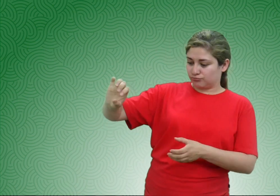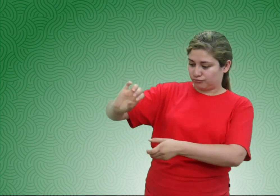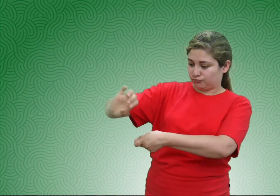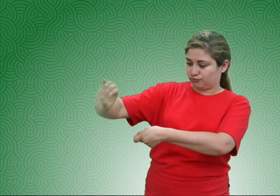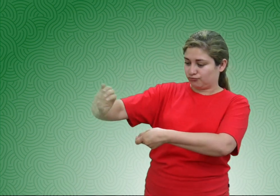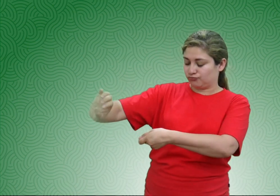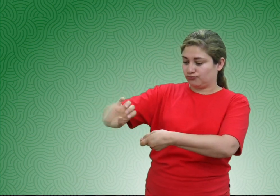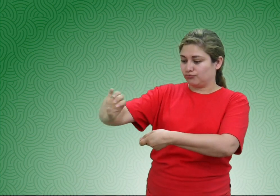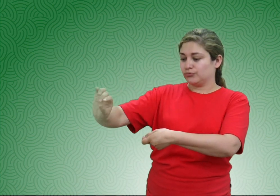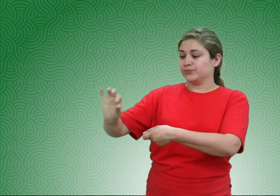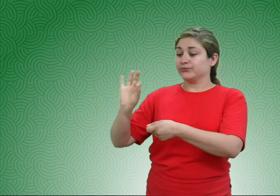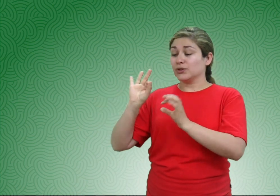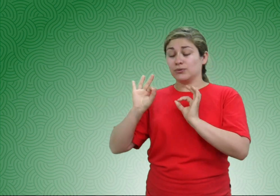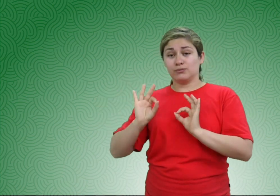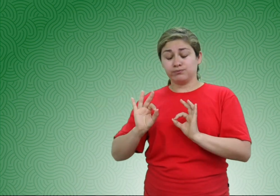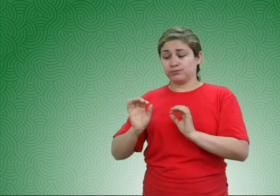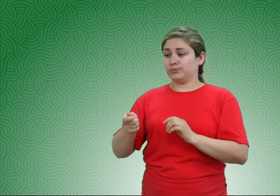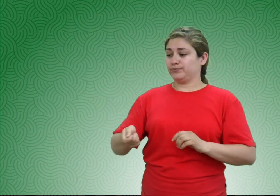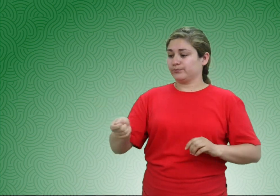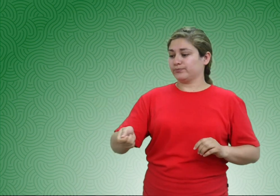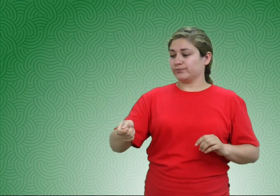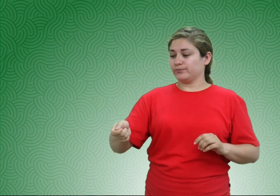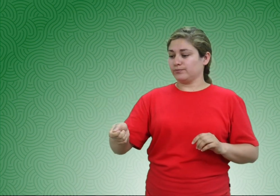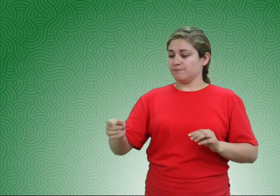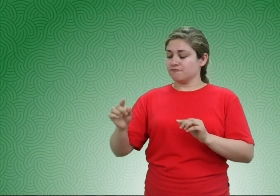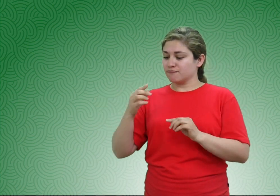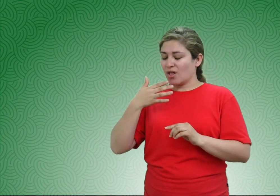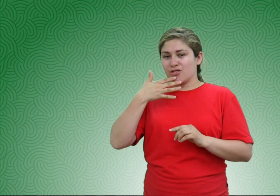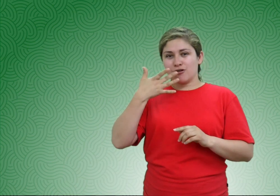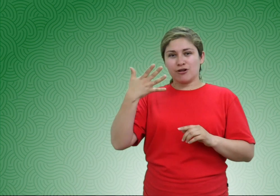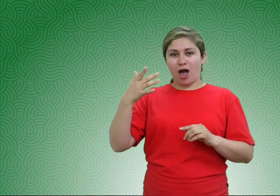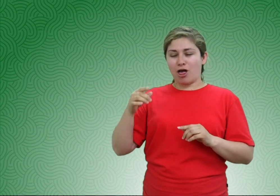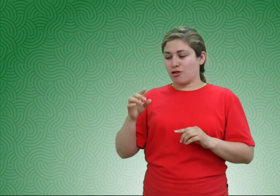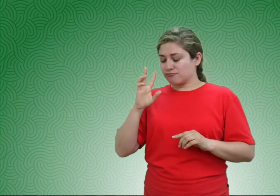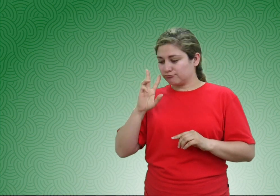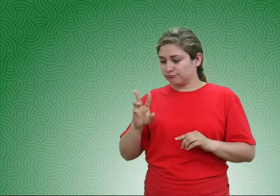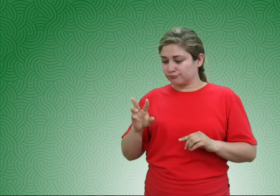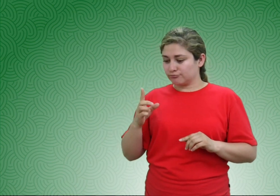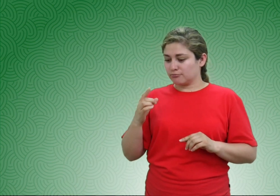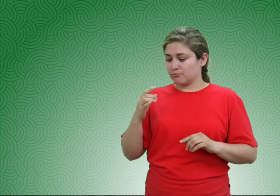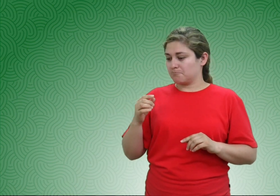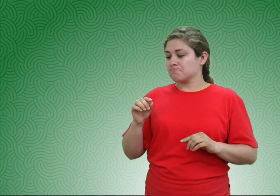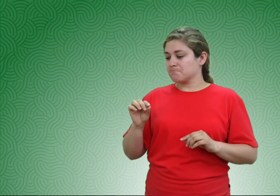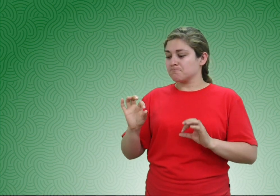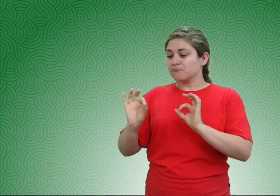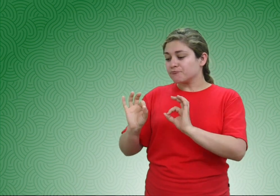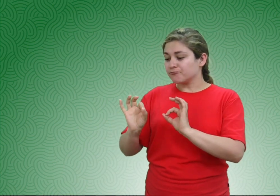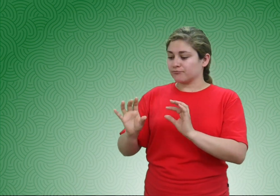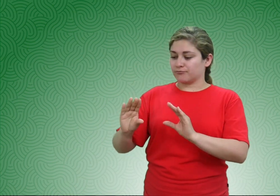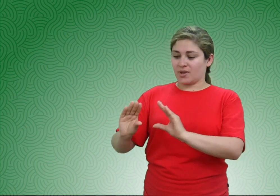Ponemos un poco de sal y dejamos rehogar. Una vez que tome un color dorado, ya va a estar listo y